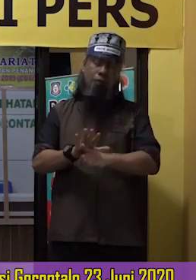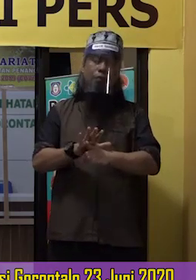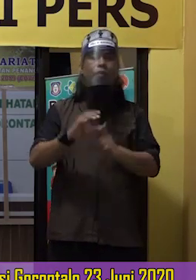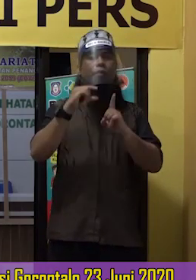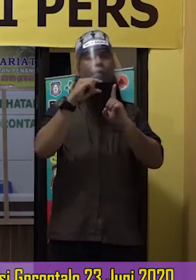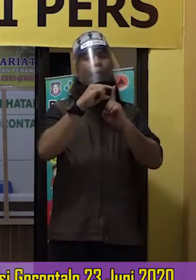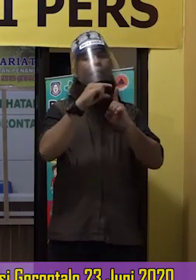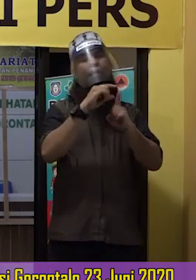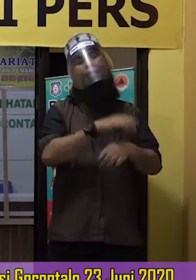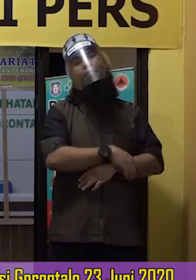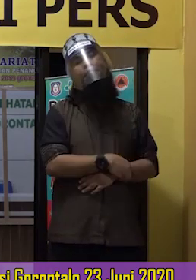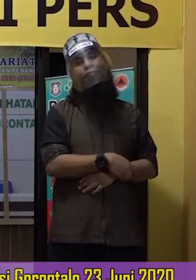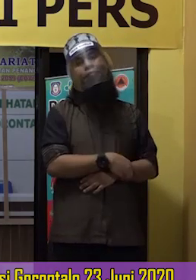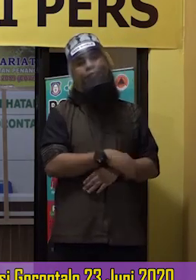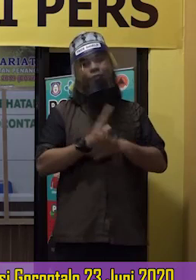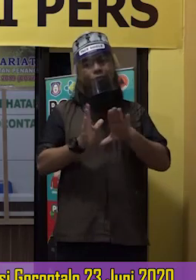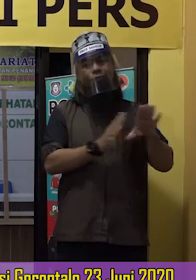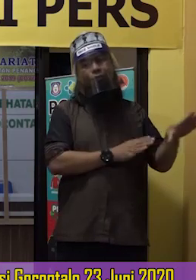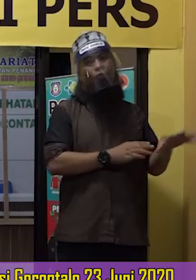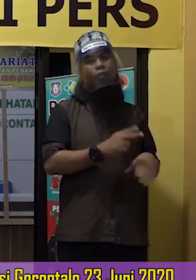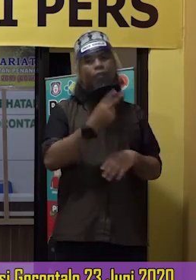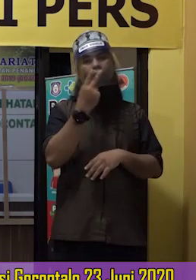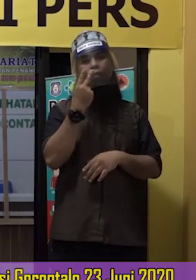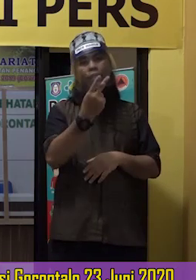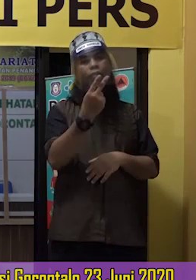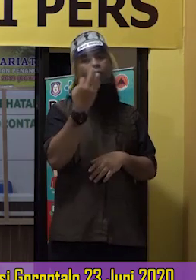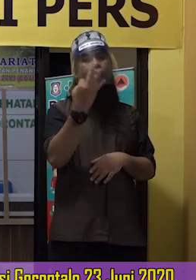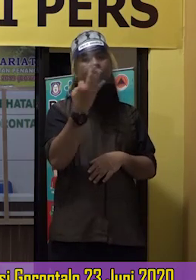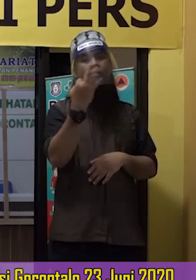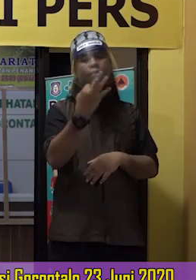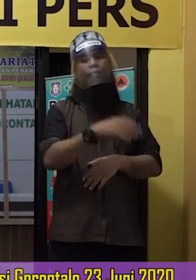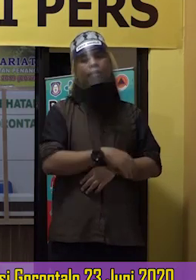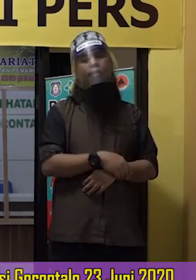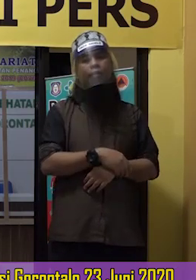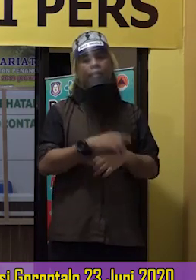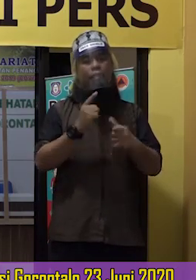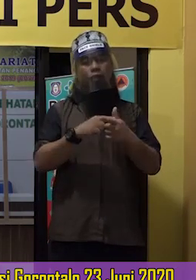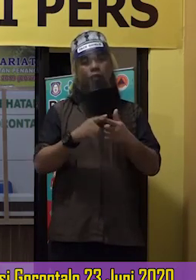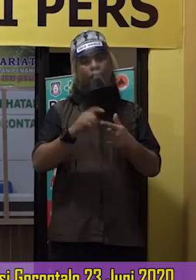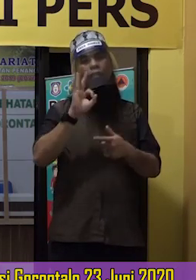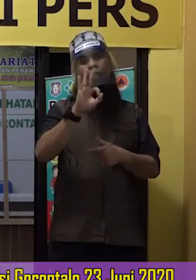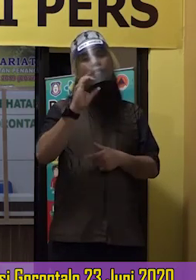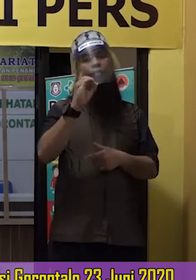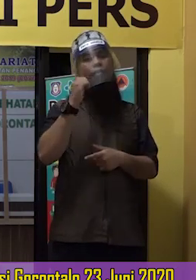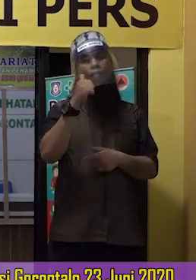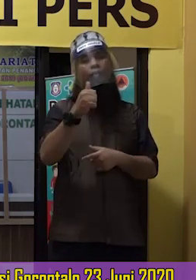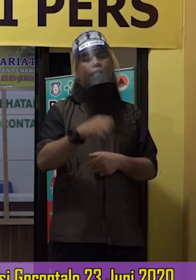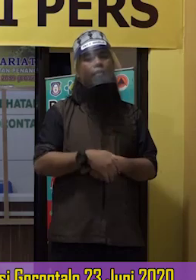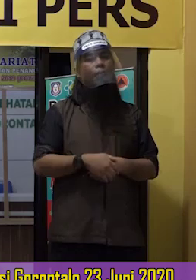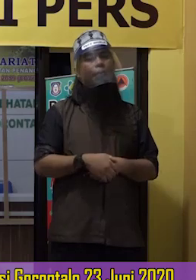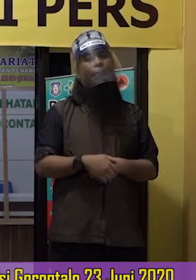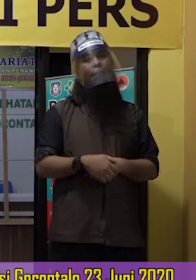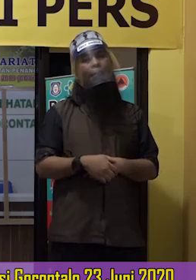Pasien berikutnya adalah pasien 233 atau FDL,